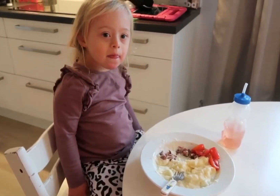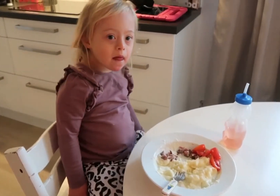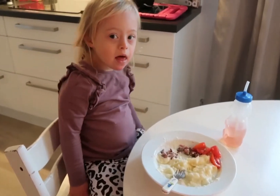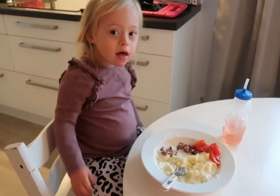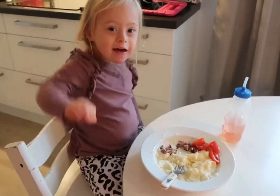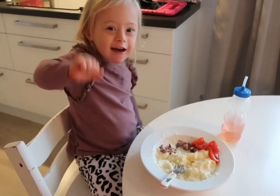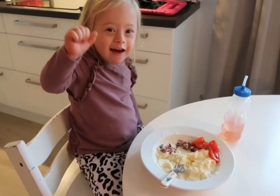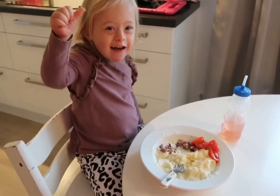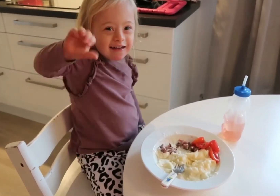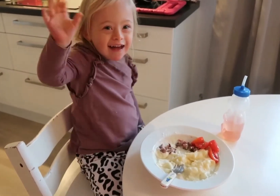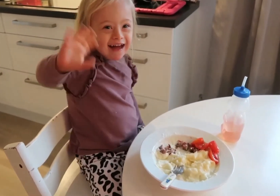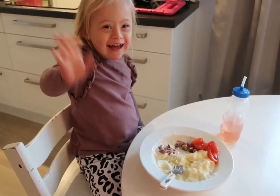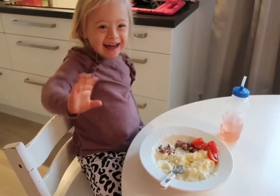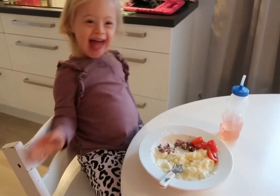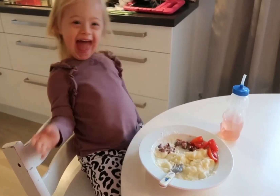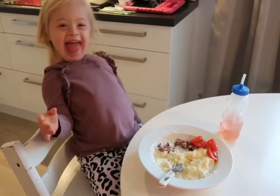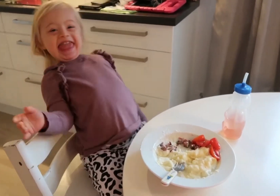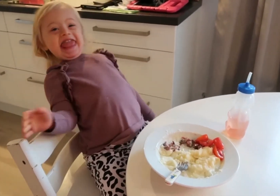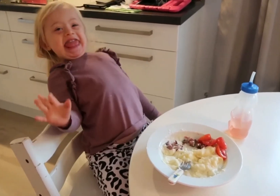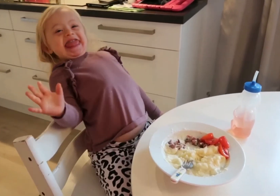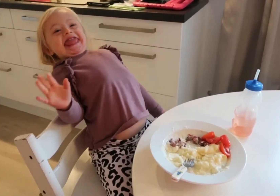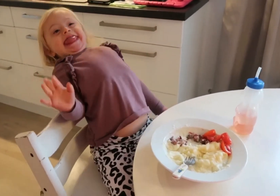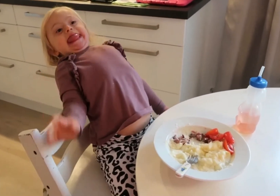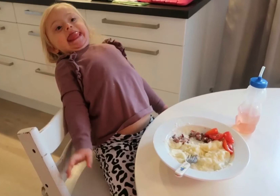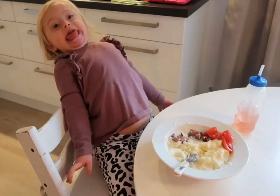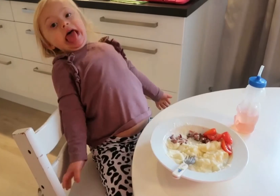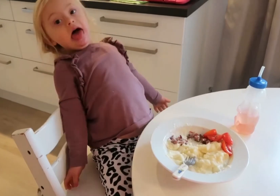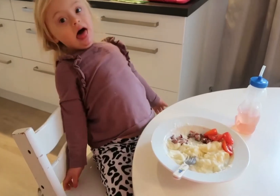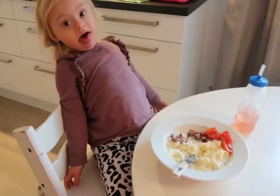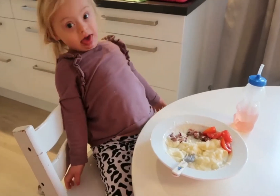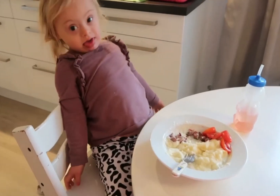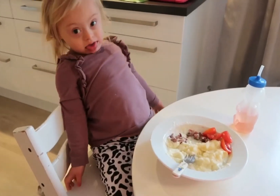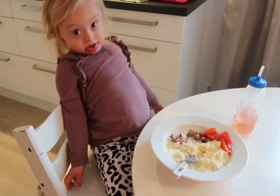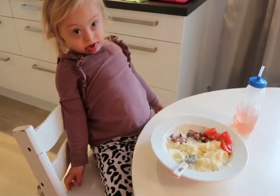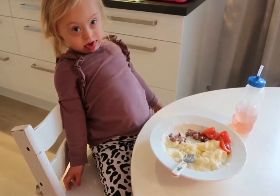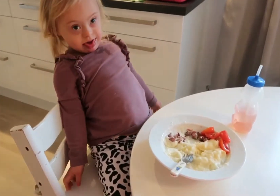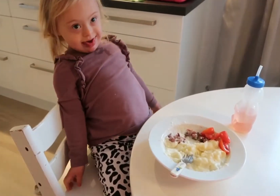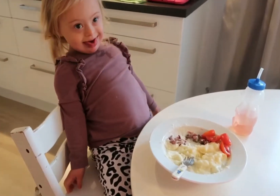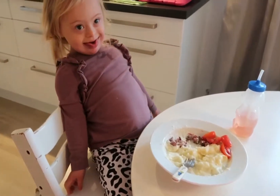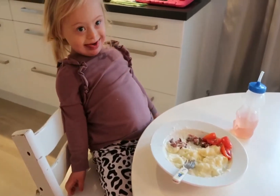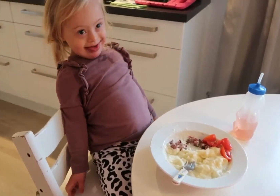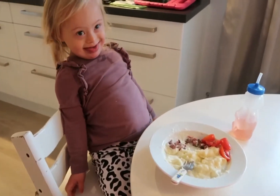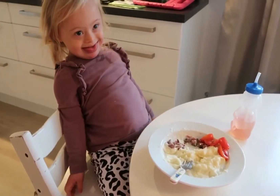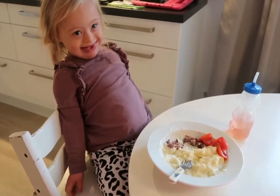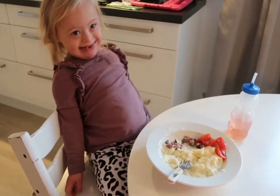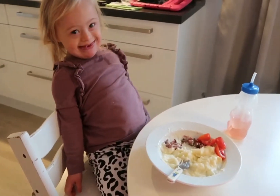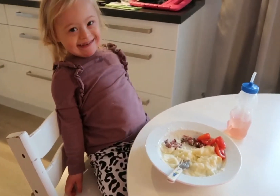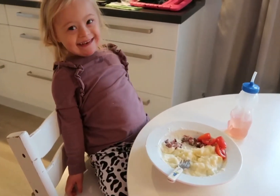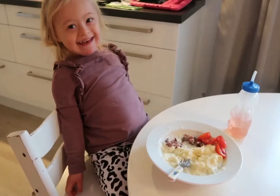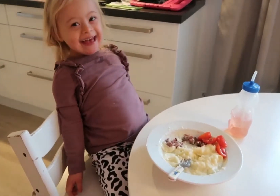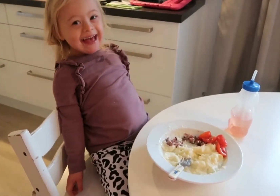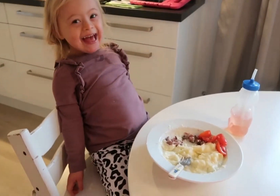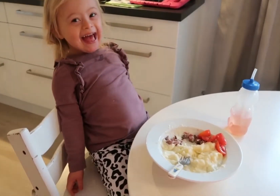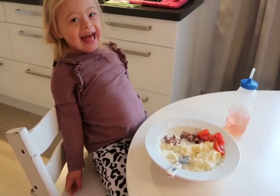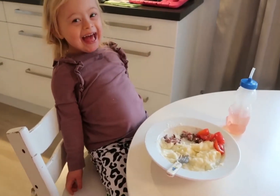då? Hej då. Hej då. Hehehehe